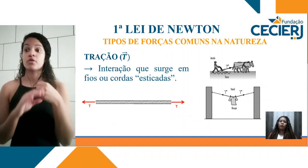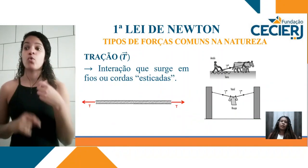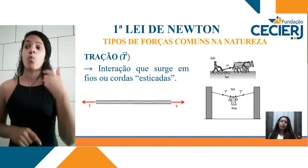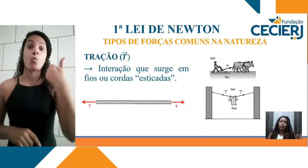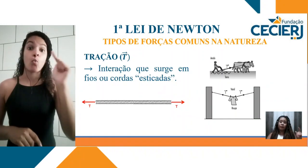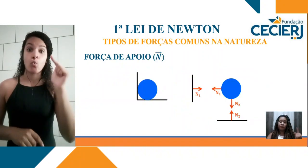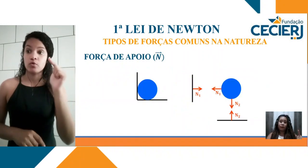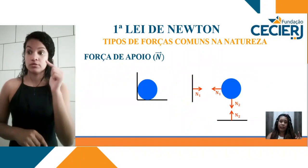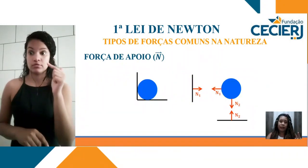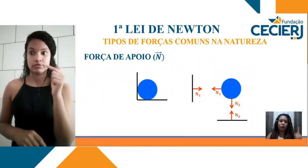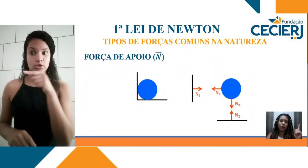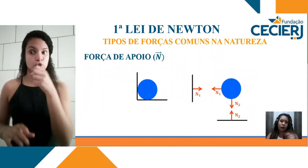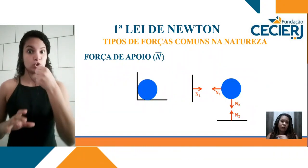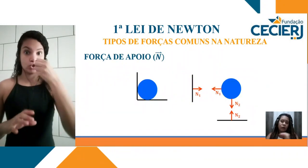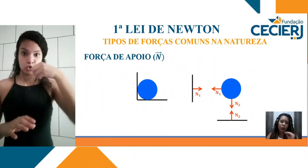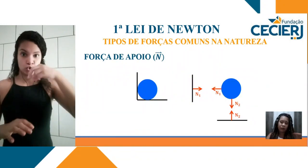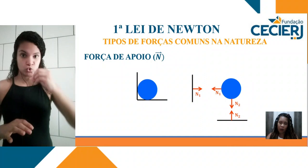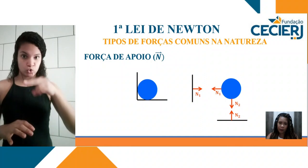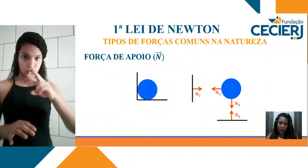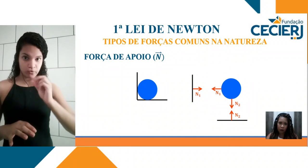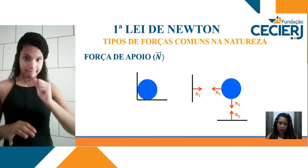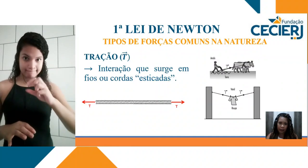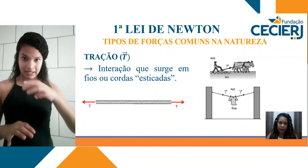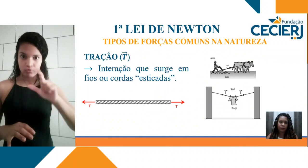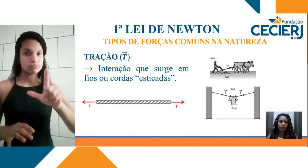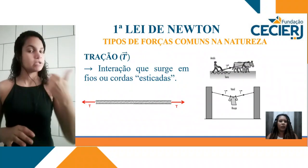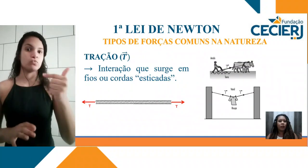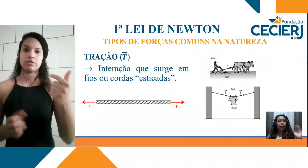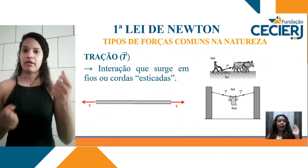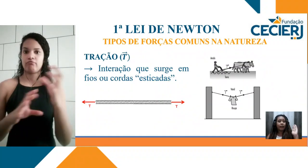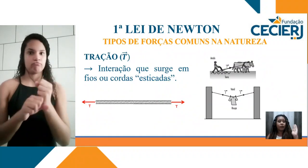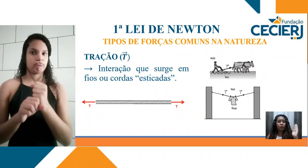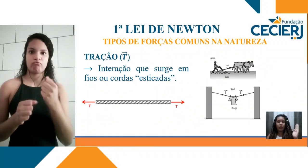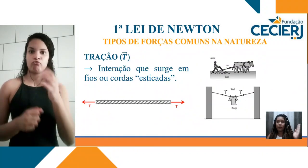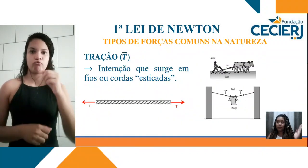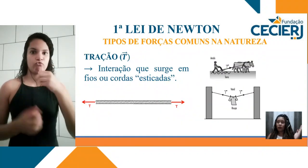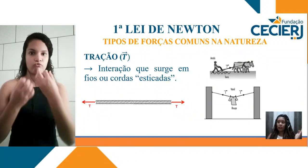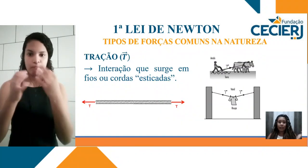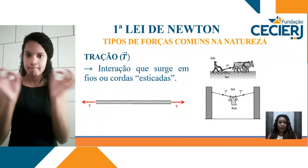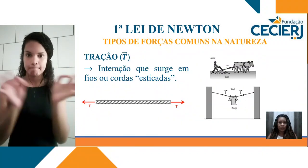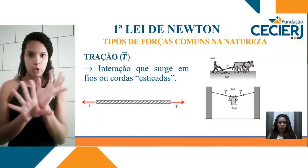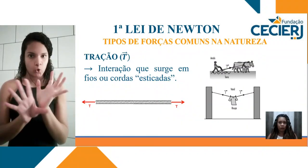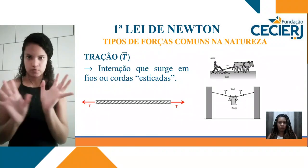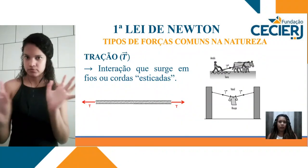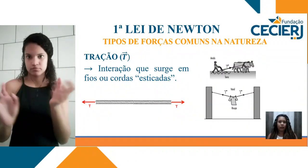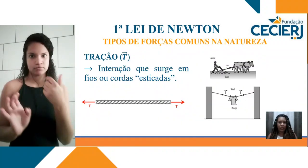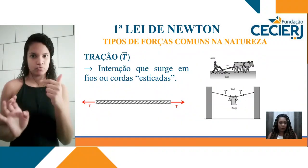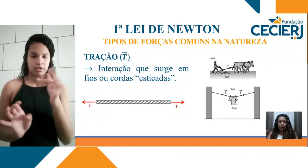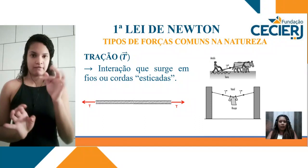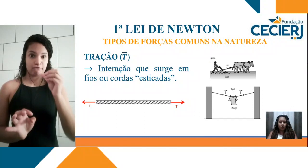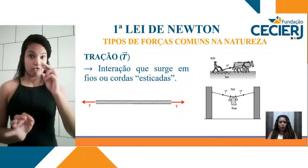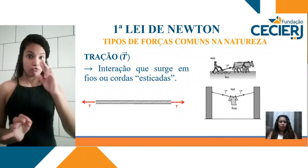outra força, e detalhe, normal não tem uma fórmula para ser encontrada. Aqui a gente tem uma força de tração,